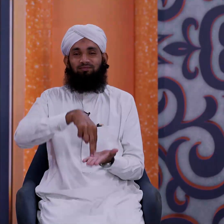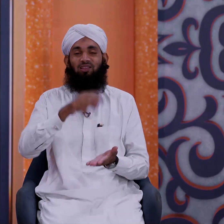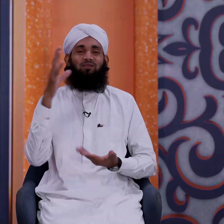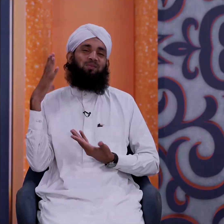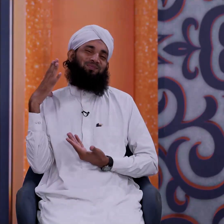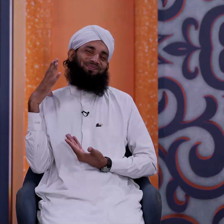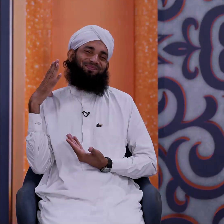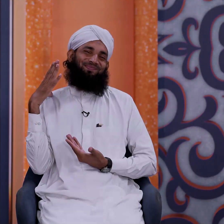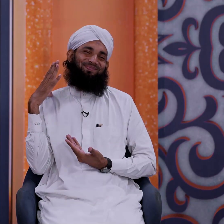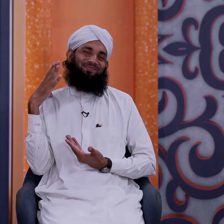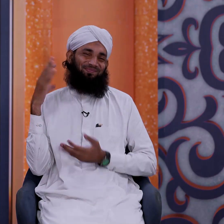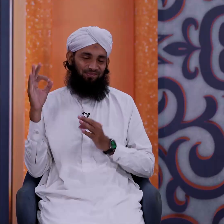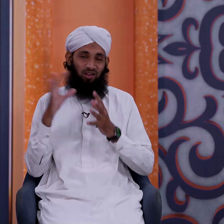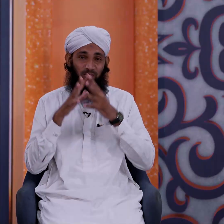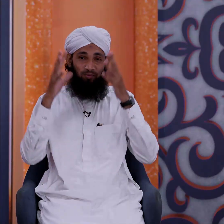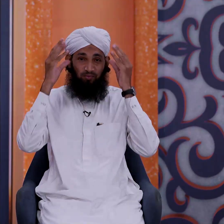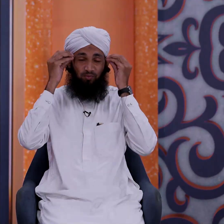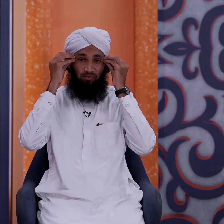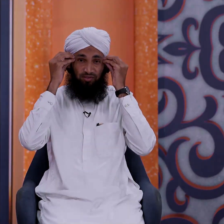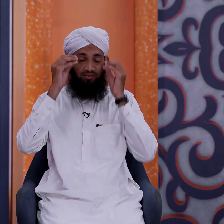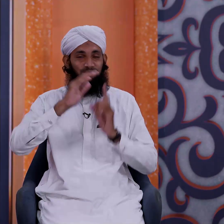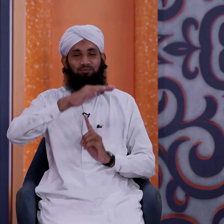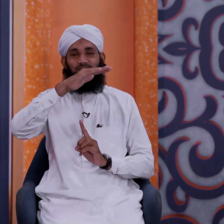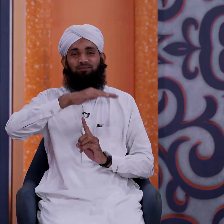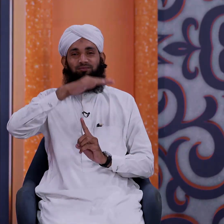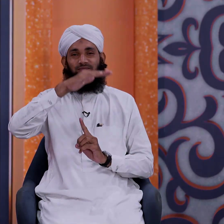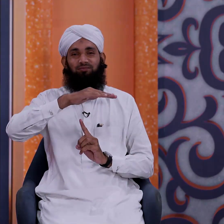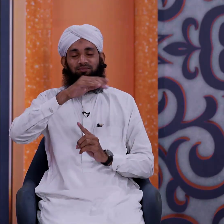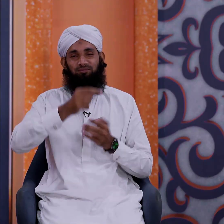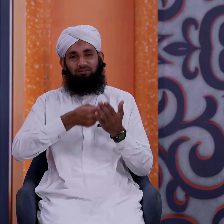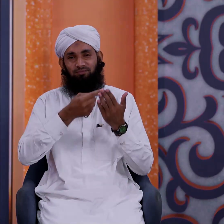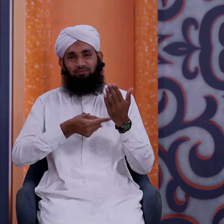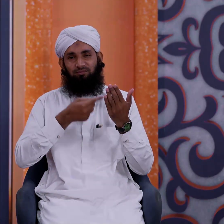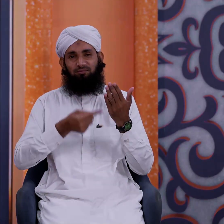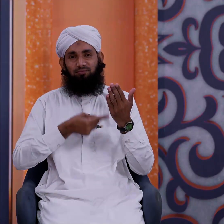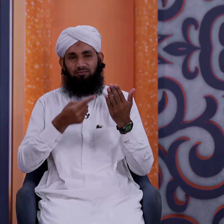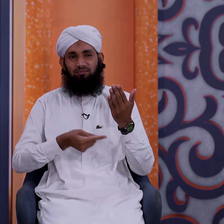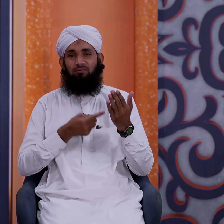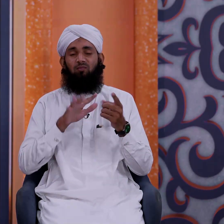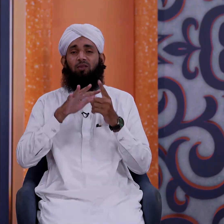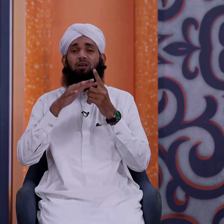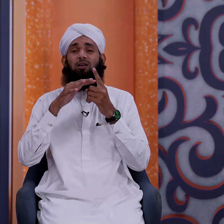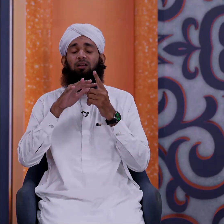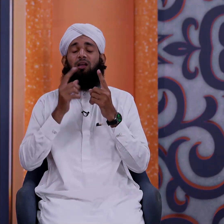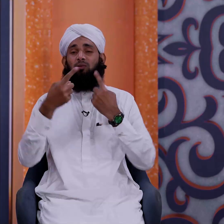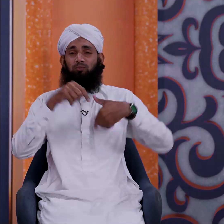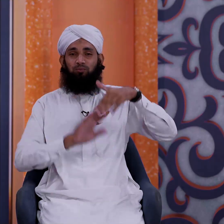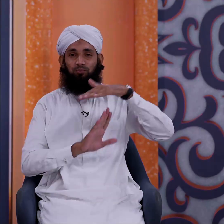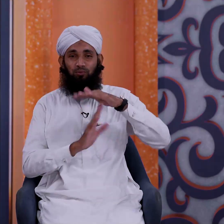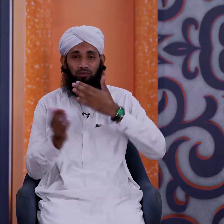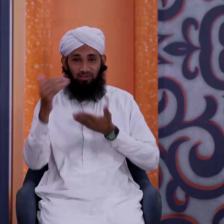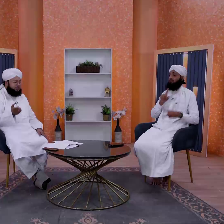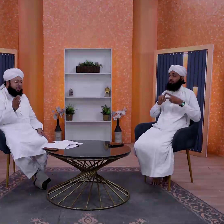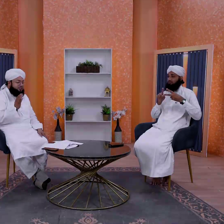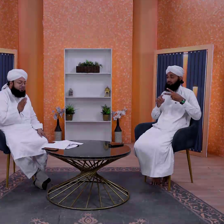ثواب ہے. حکیم الامت مفتی احمد یار خان نعیمی رحمۃ اللہ تعالی علیہ لکھتے ہیں, بزرگوں کی آمد پر یہ دونوں